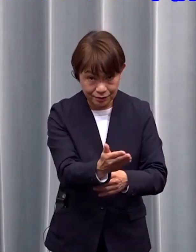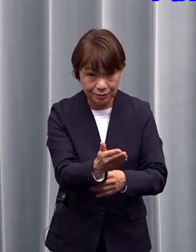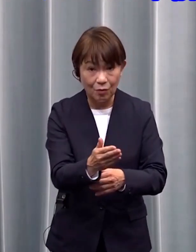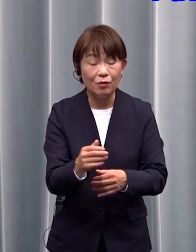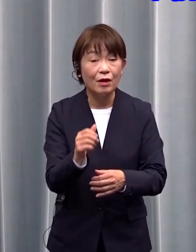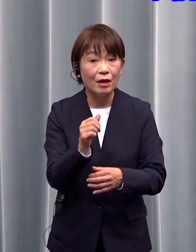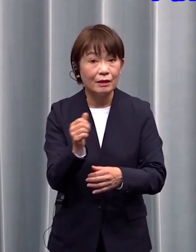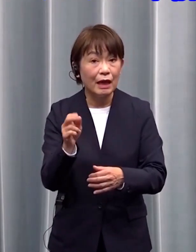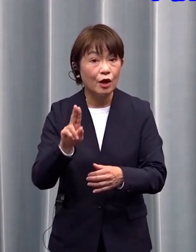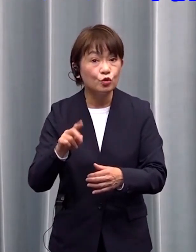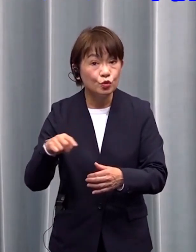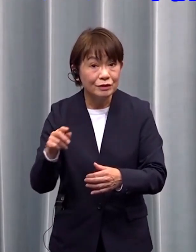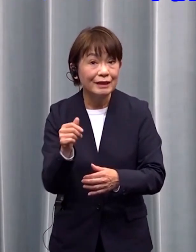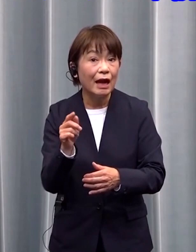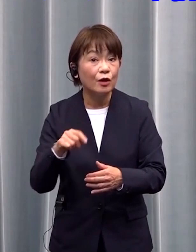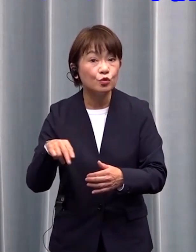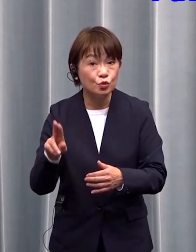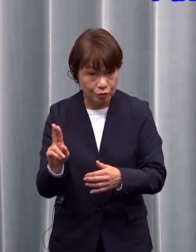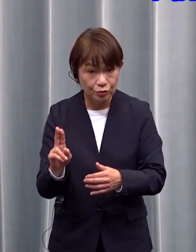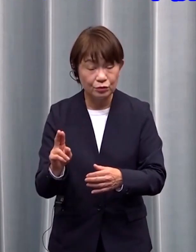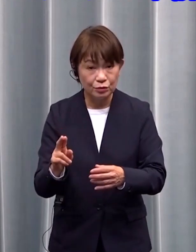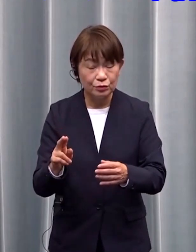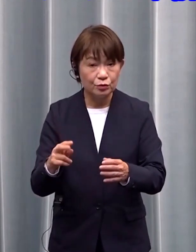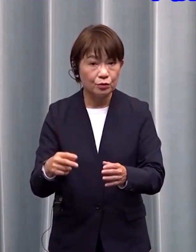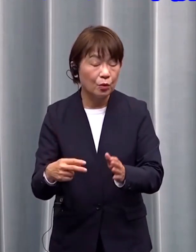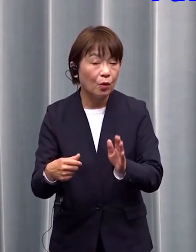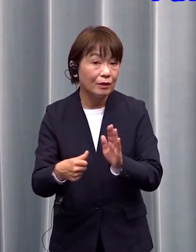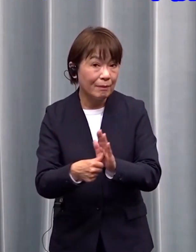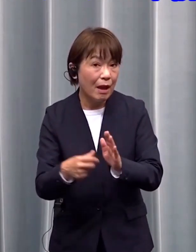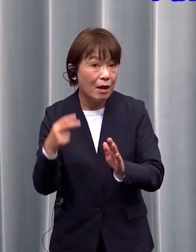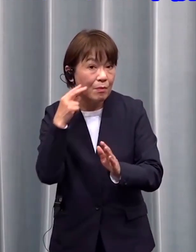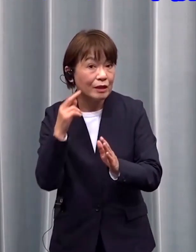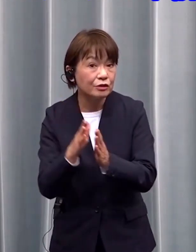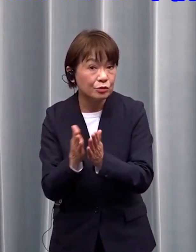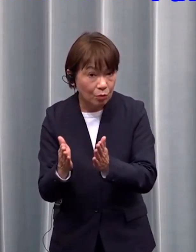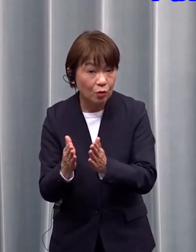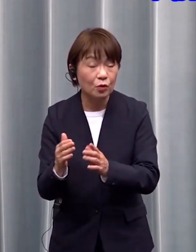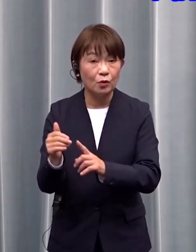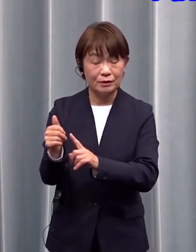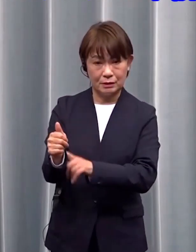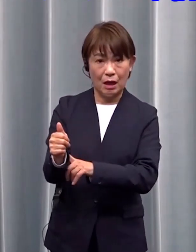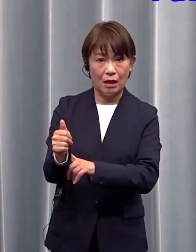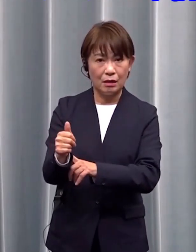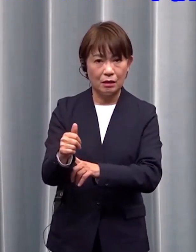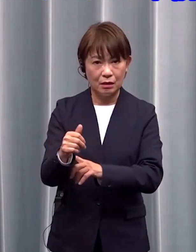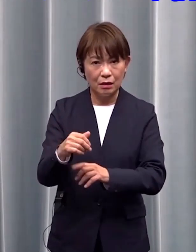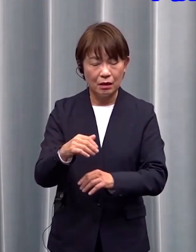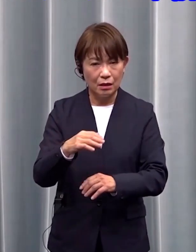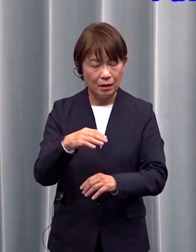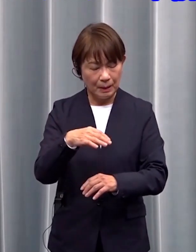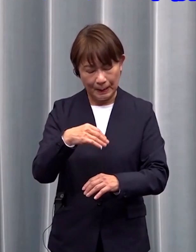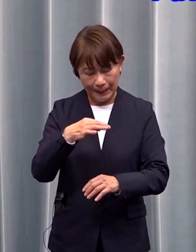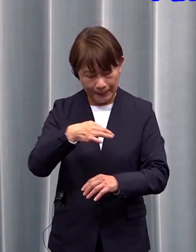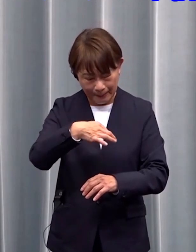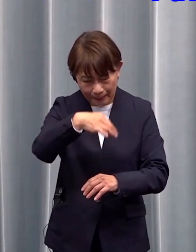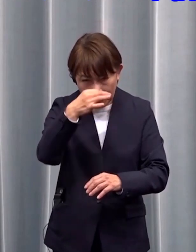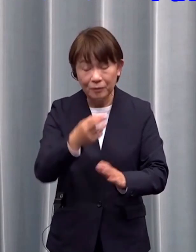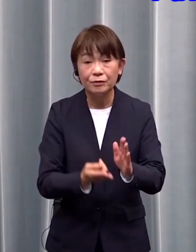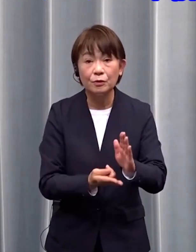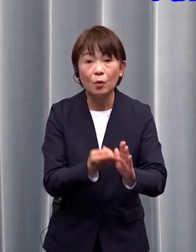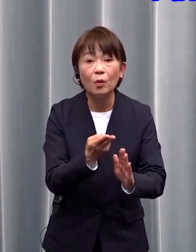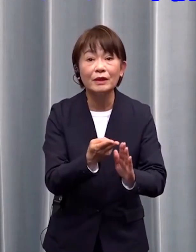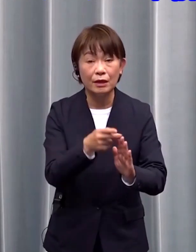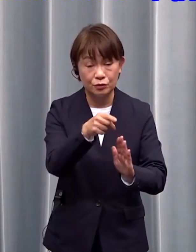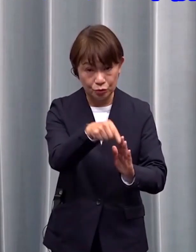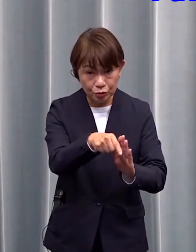による、2015年ということなんですけれども、高級ホテルで女性を、部下の後輩芸人に、3人の女